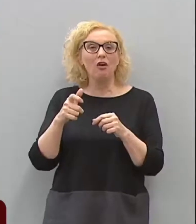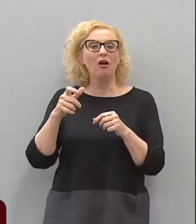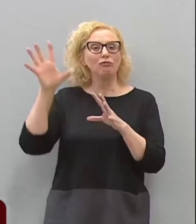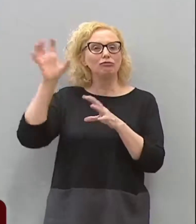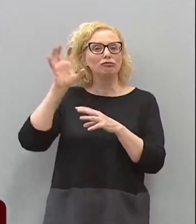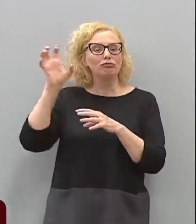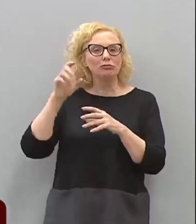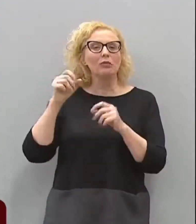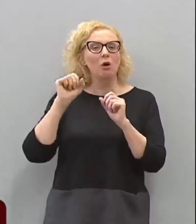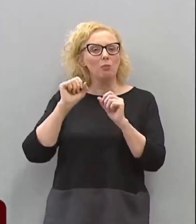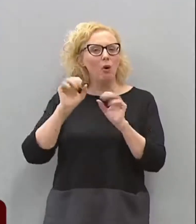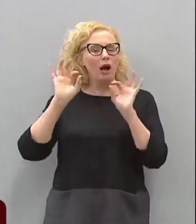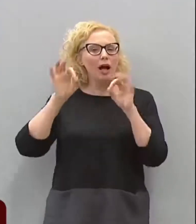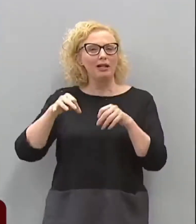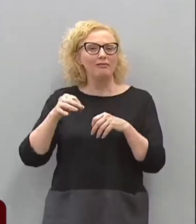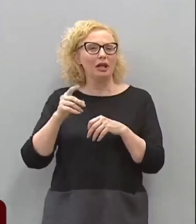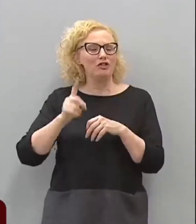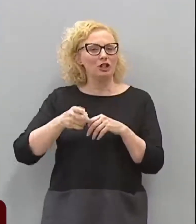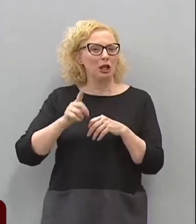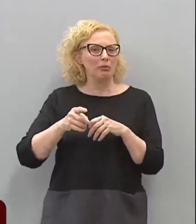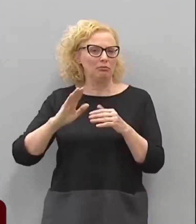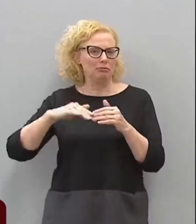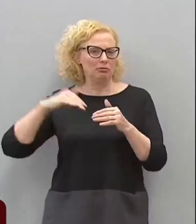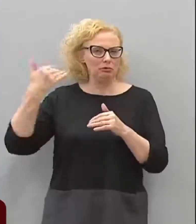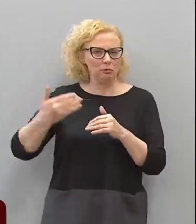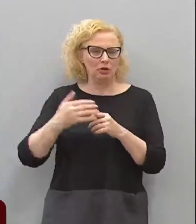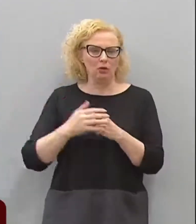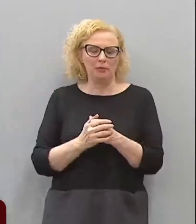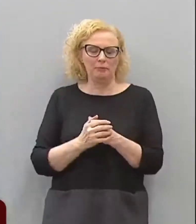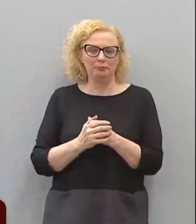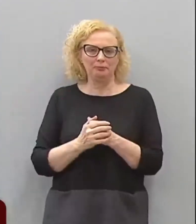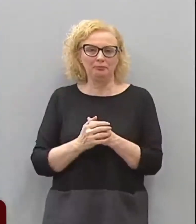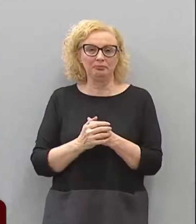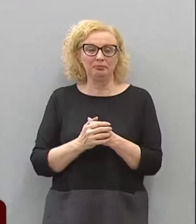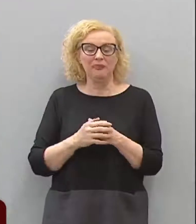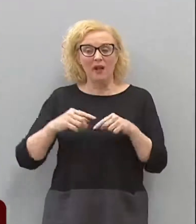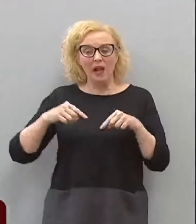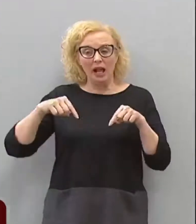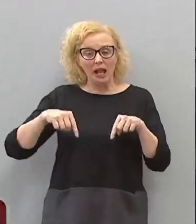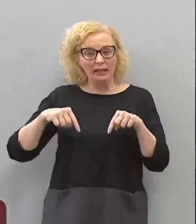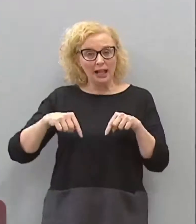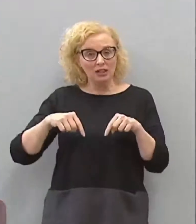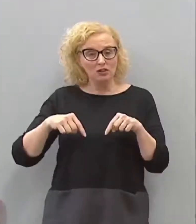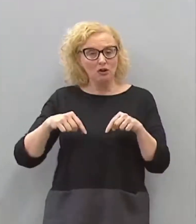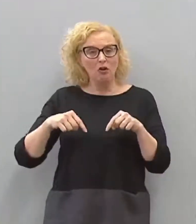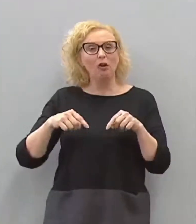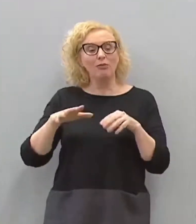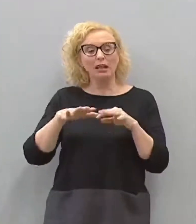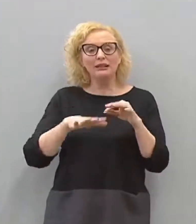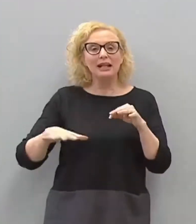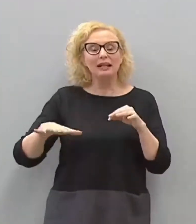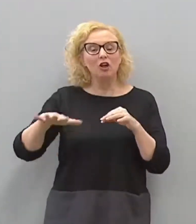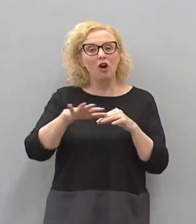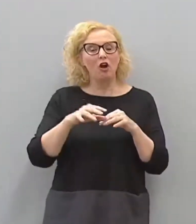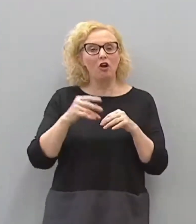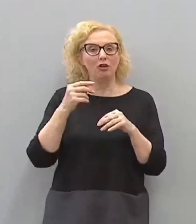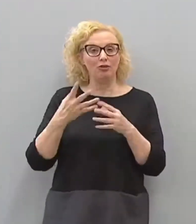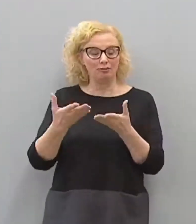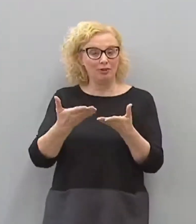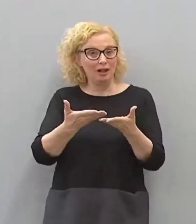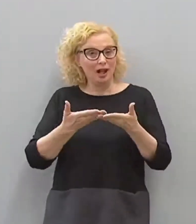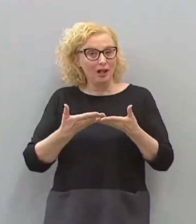addirittura anche fino a gigabit e anche oltre quindi quello che si sta facendo in questo momento il territorio appunto con l'ausilio